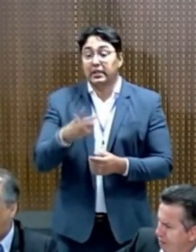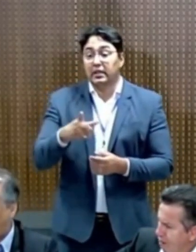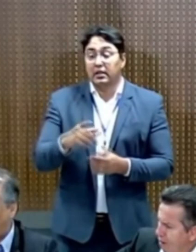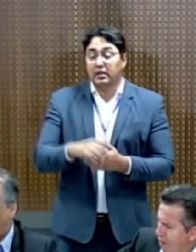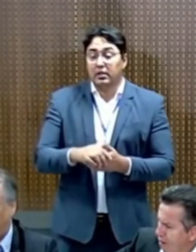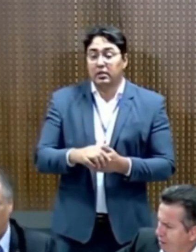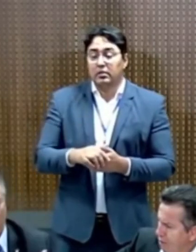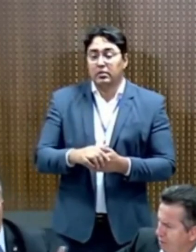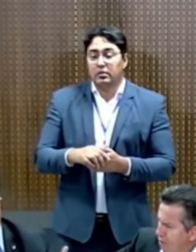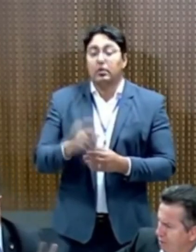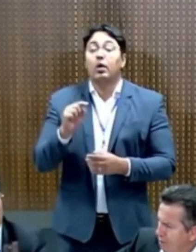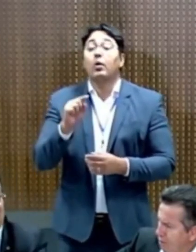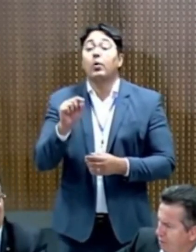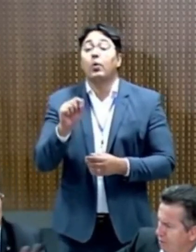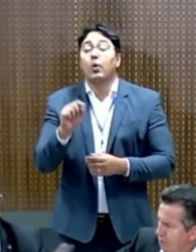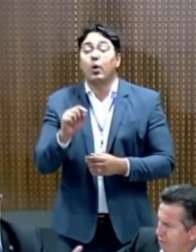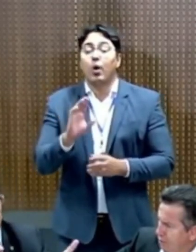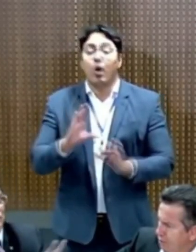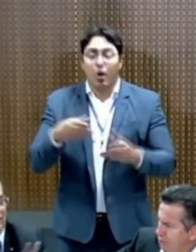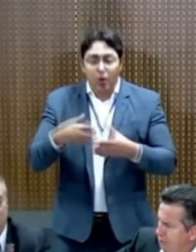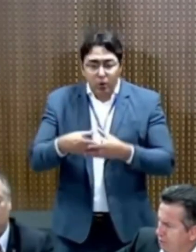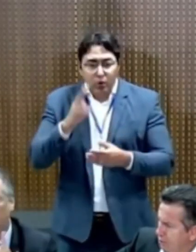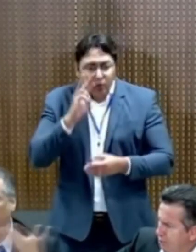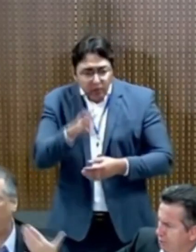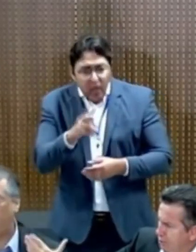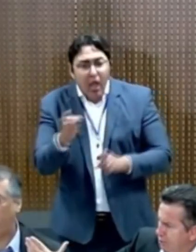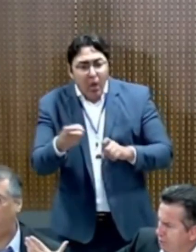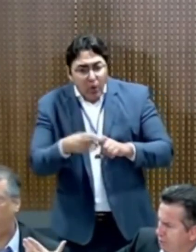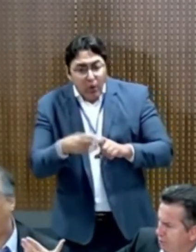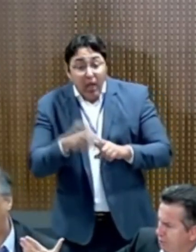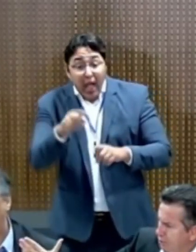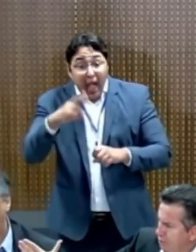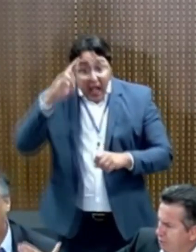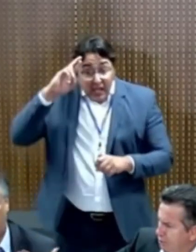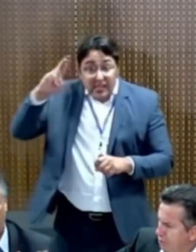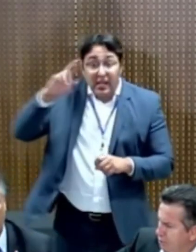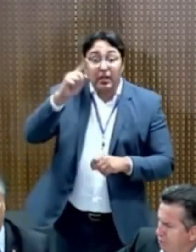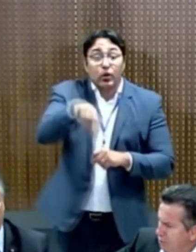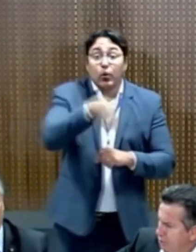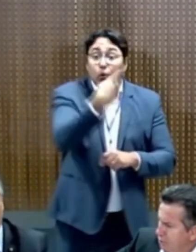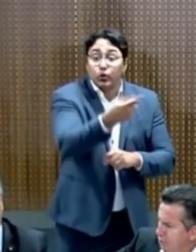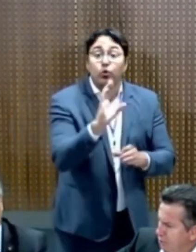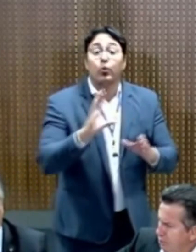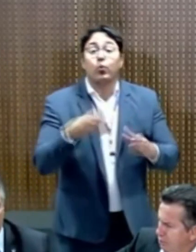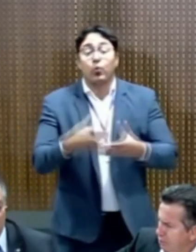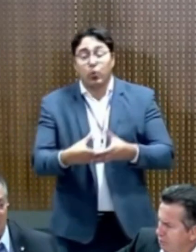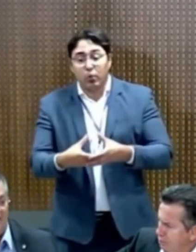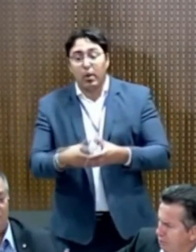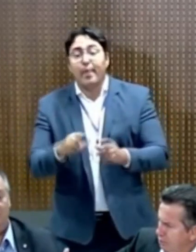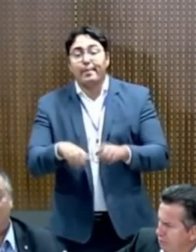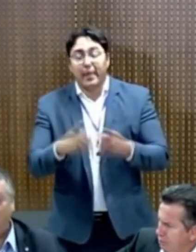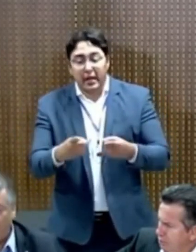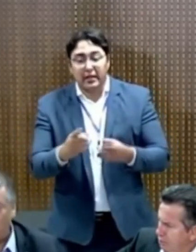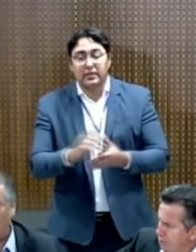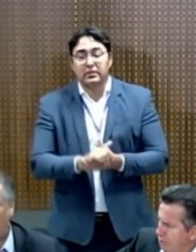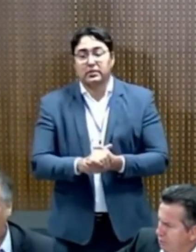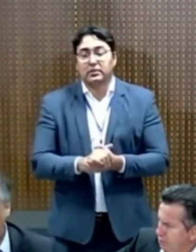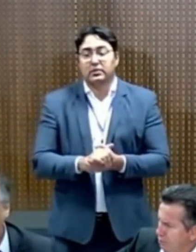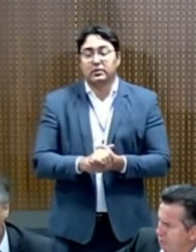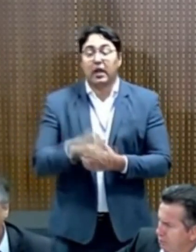imediata que foi a quadrilha confundia o médico com com o chefe do lá do tráfico mas nós temos uma causa